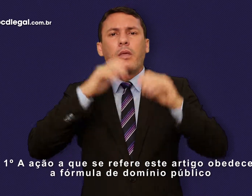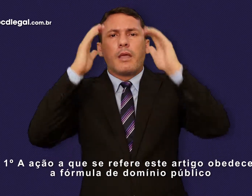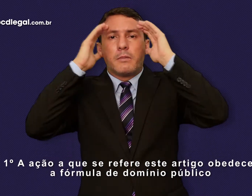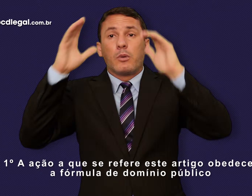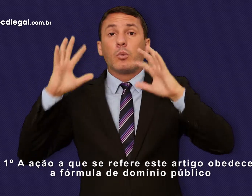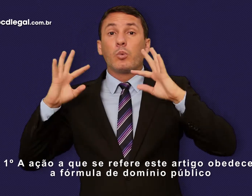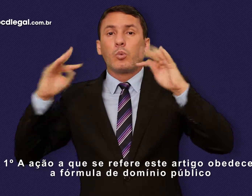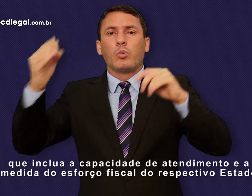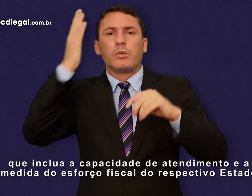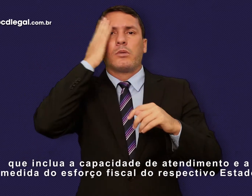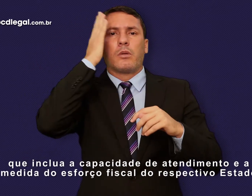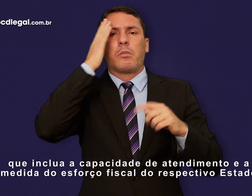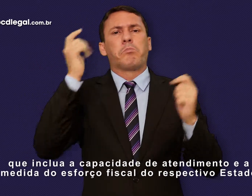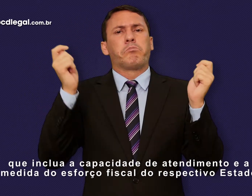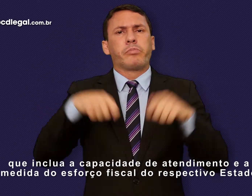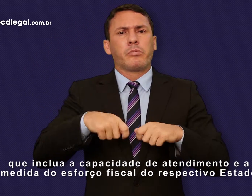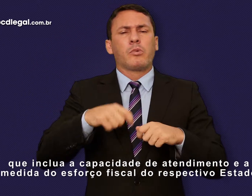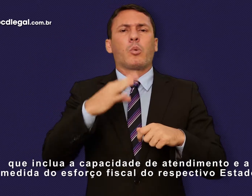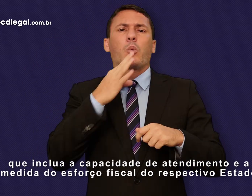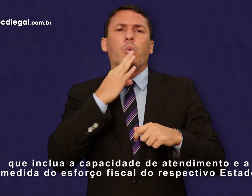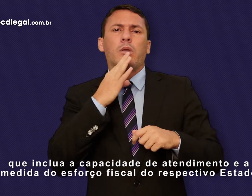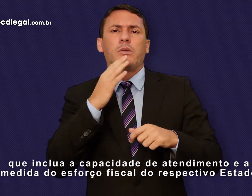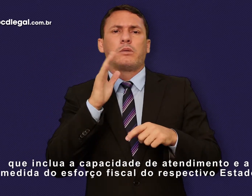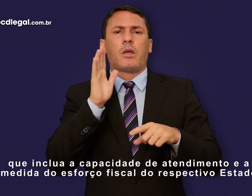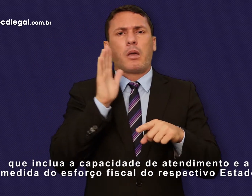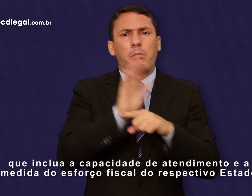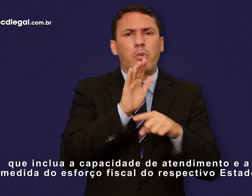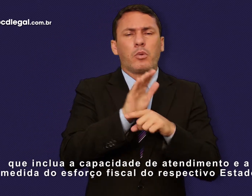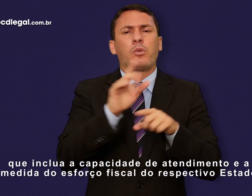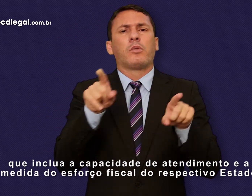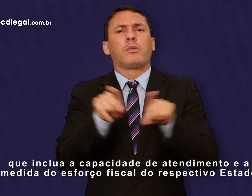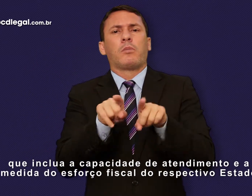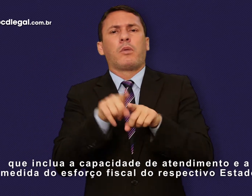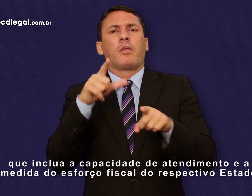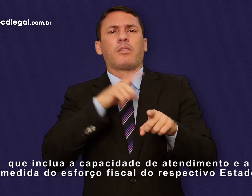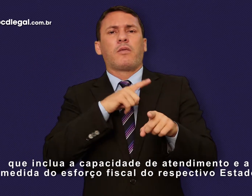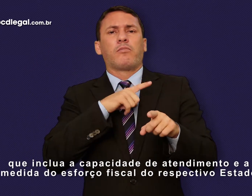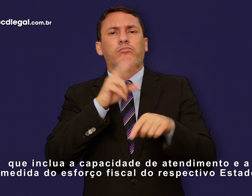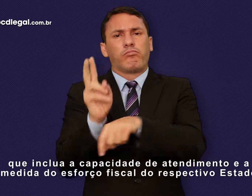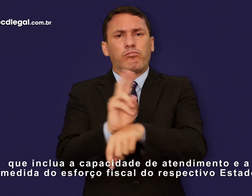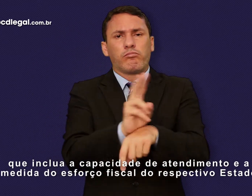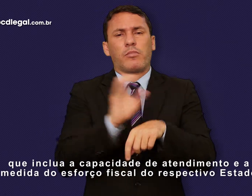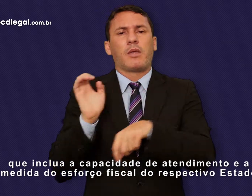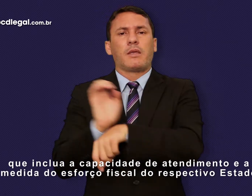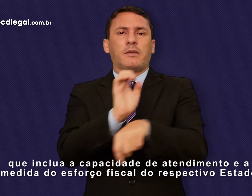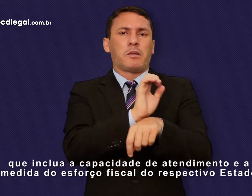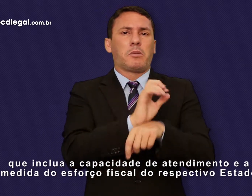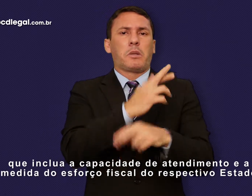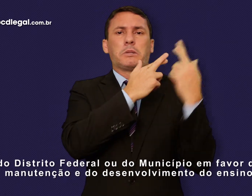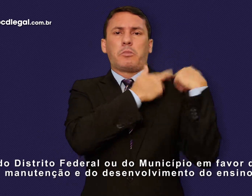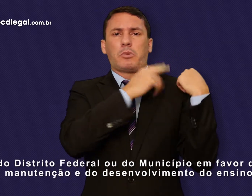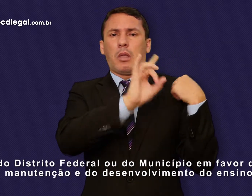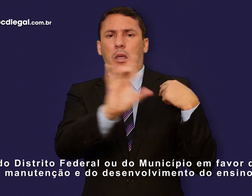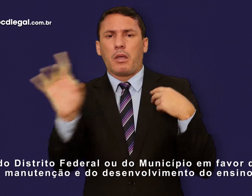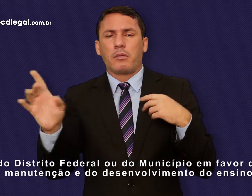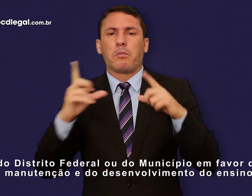domínio público que inclua a capacidade de atendimento e a medida do esforço fiscal do respectivo Estado, do Distrito